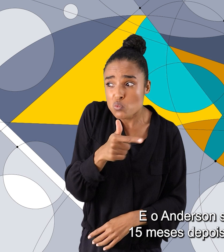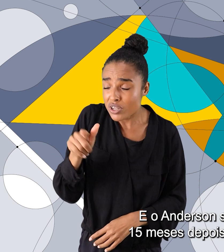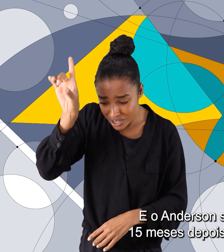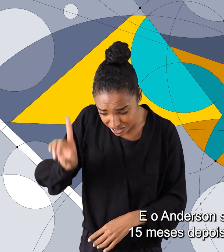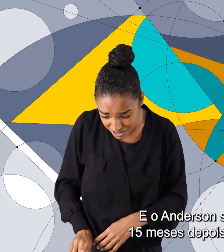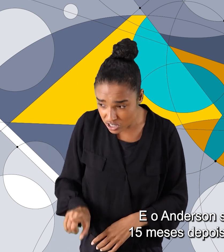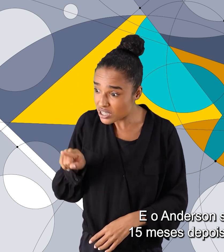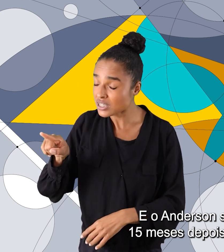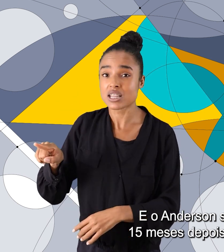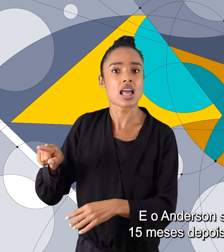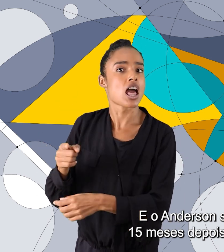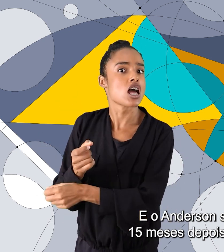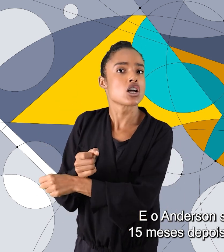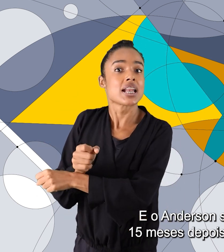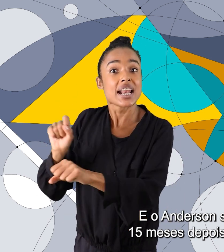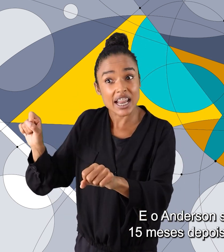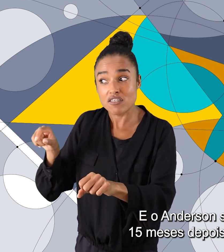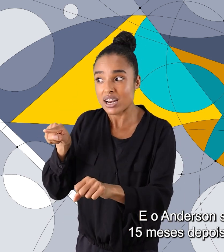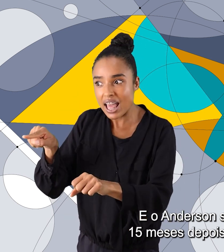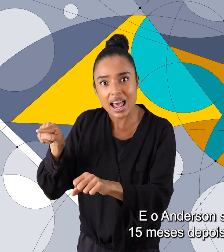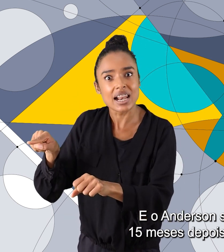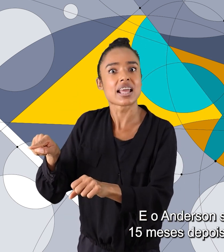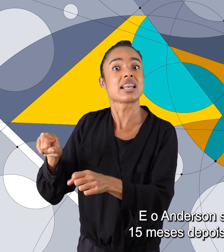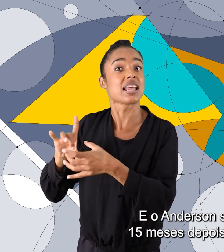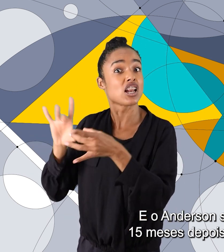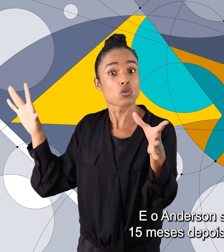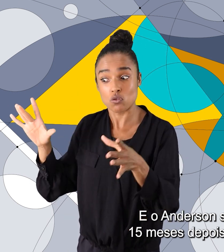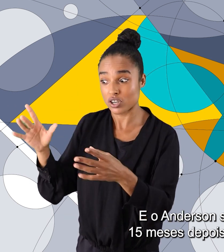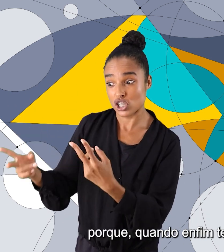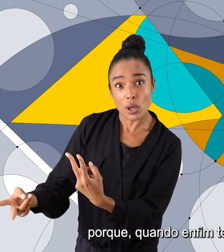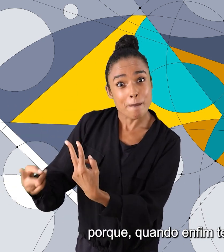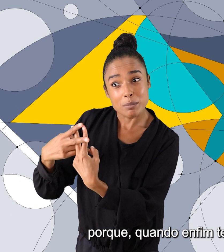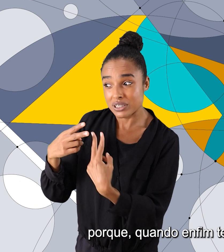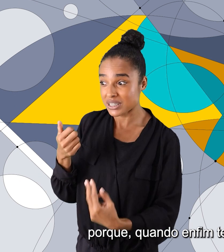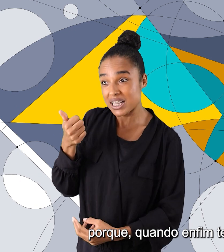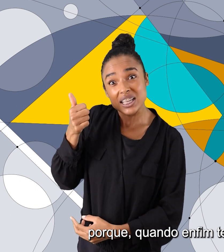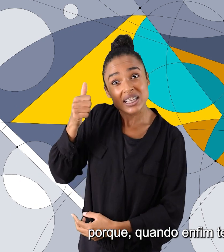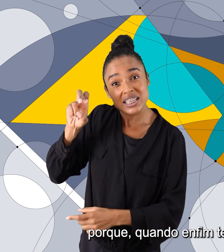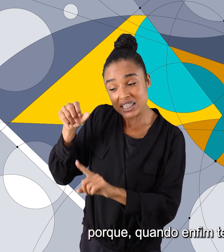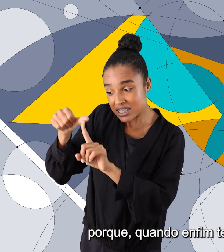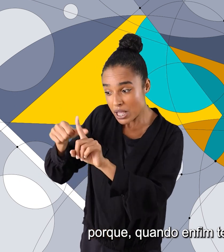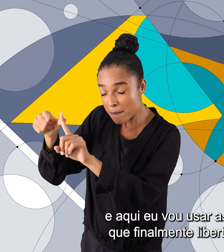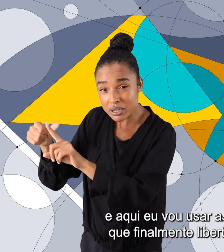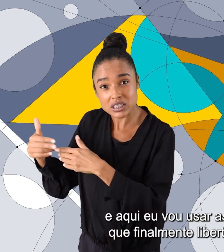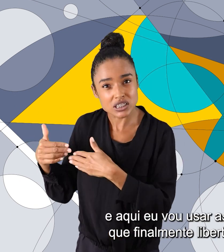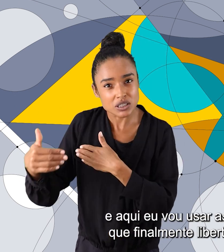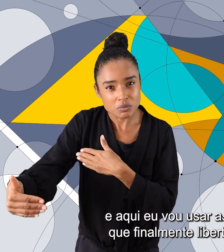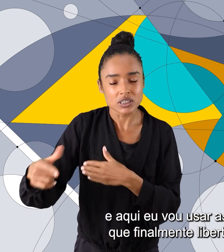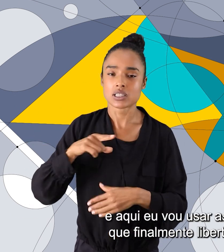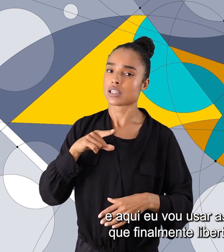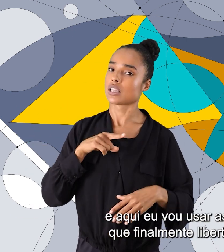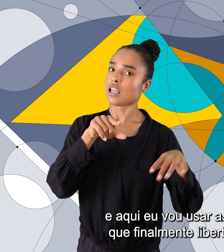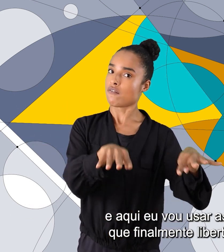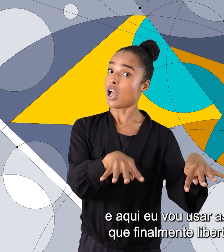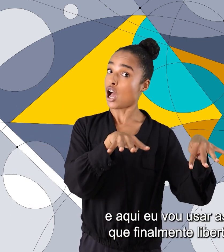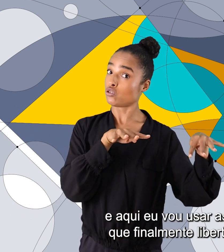Anderson só foi solto 15 meses depois. 15 meses. Porque quando enfim teve uma audiência, e aqui eu vou usar aspas